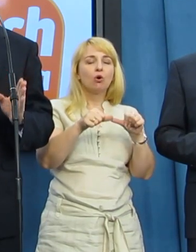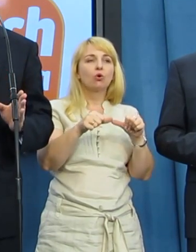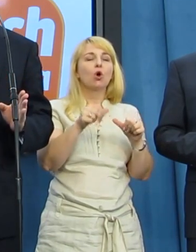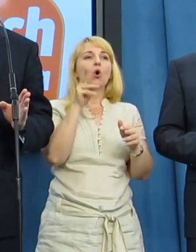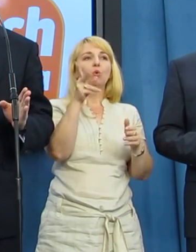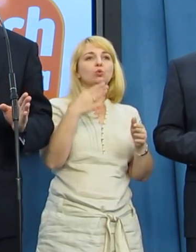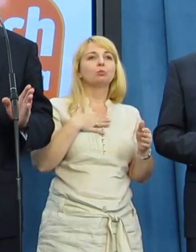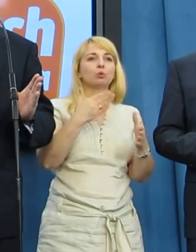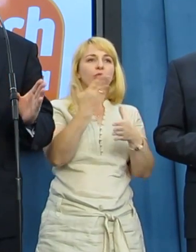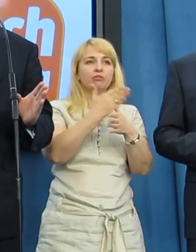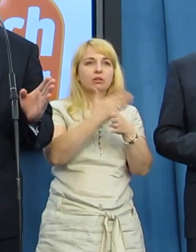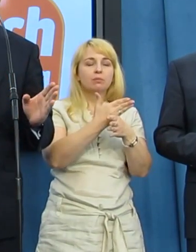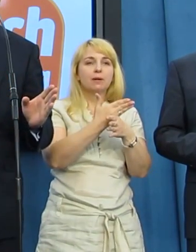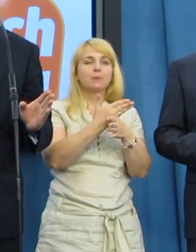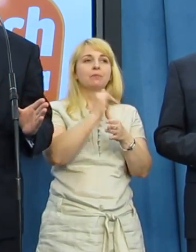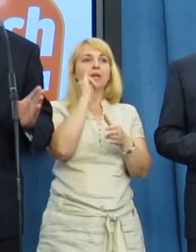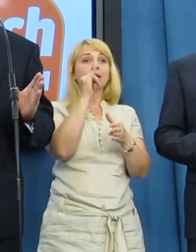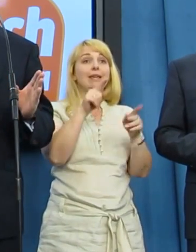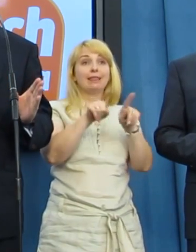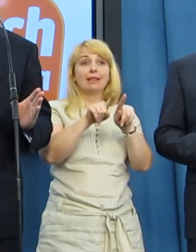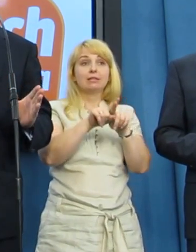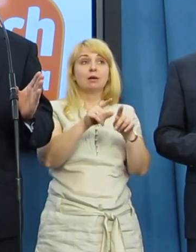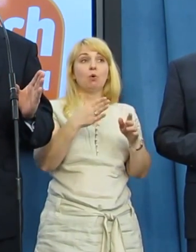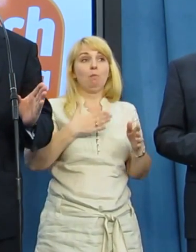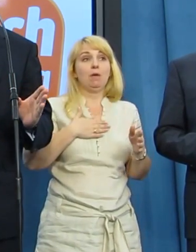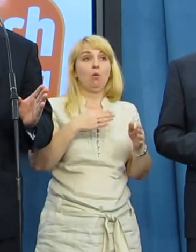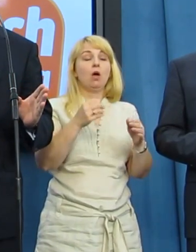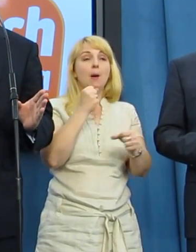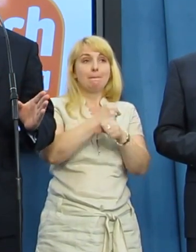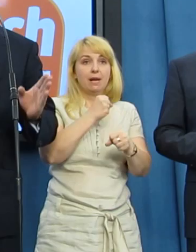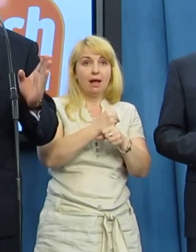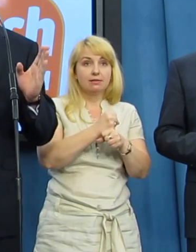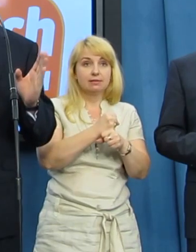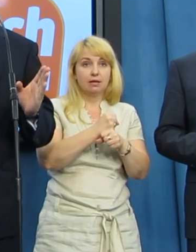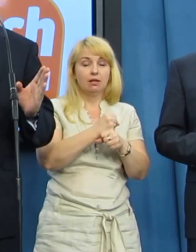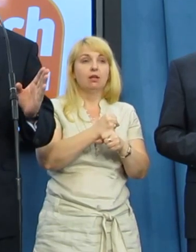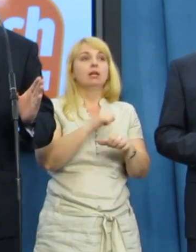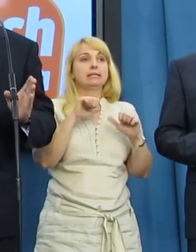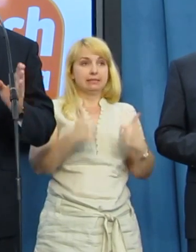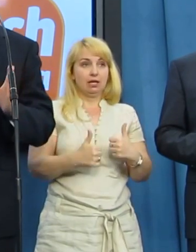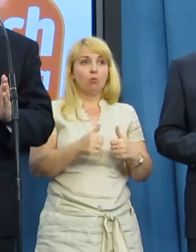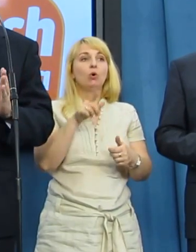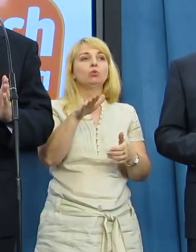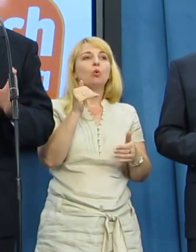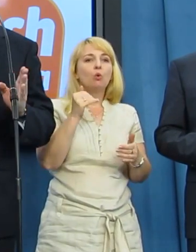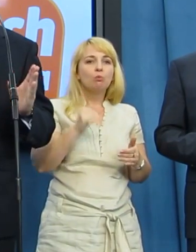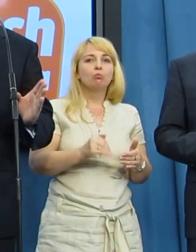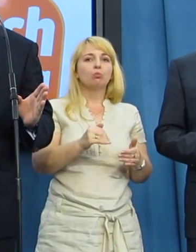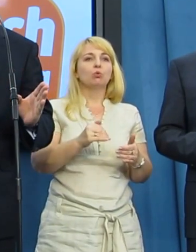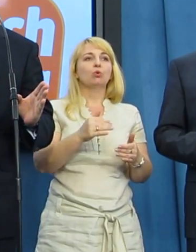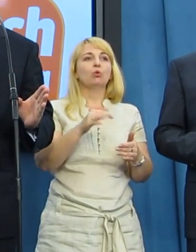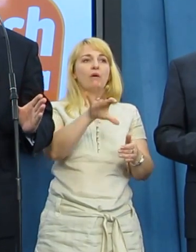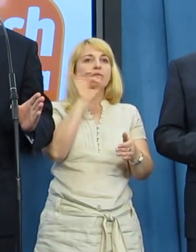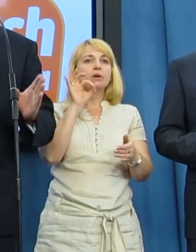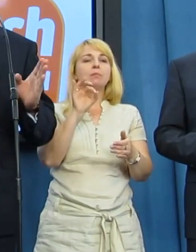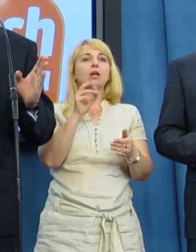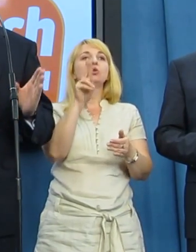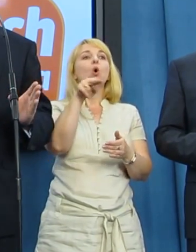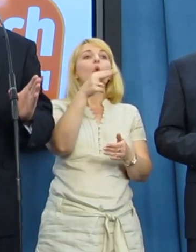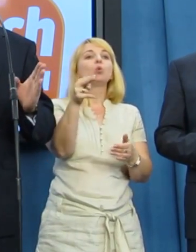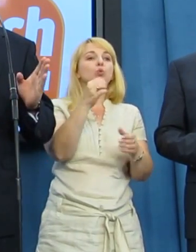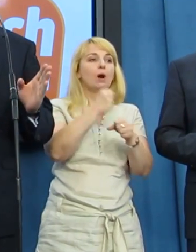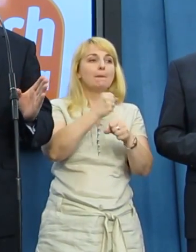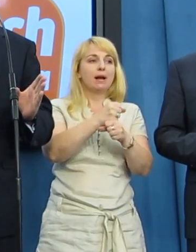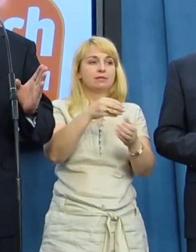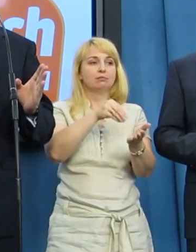działalność gospodarczą i na przykład jednocześnie był tak zwanym pracownikiem nakładczym, to mógł sobie wybrać, z jakiego tytułu będzie opłacał składki. Ponieważ